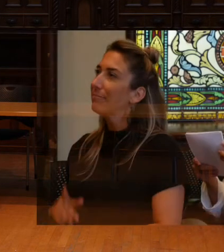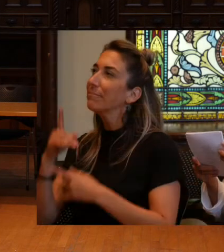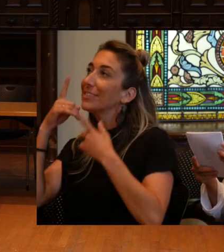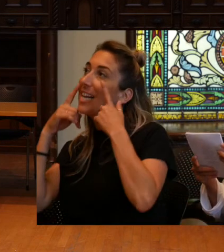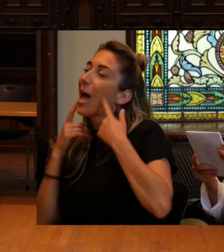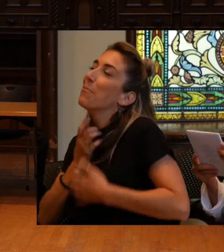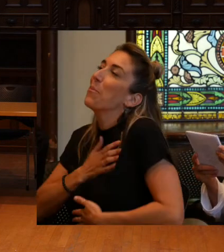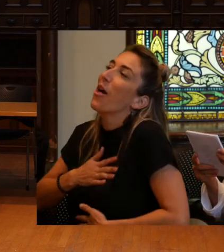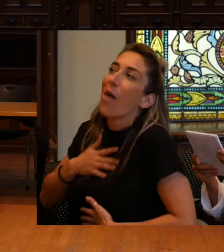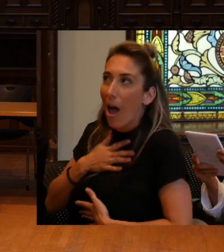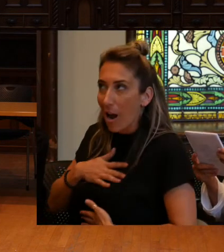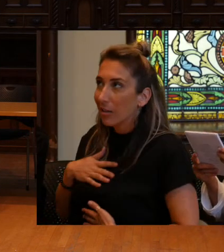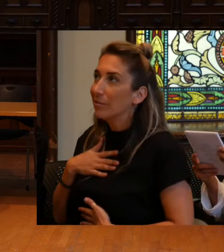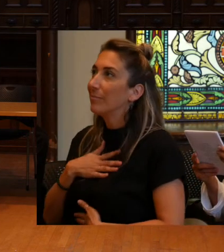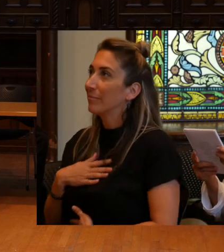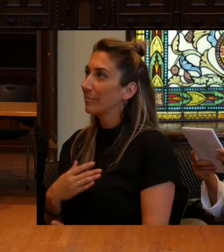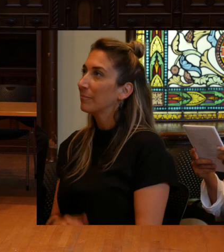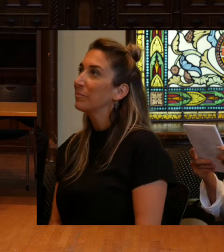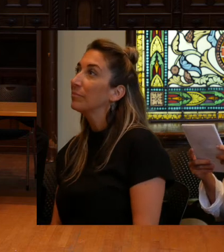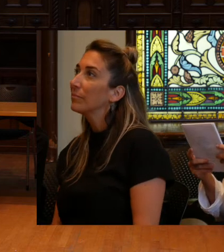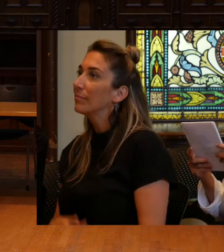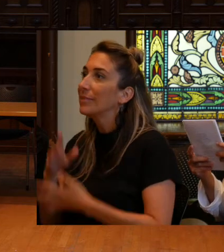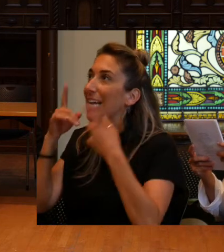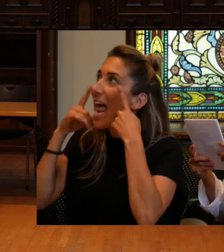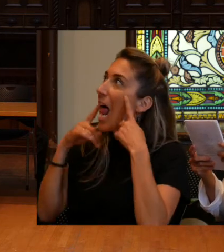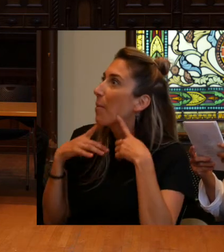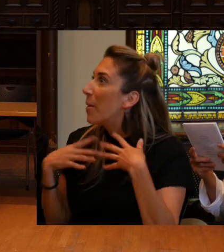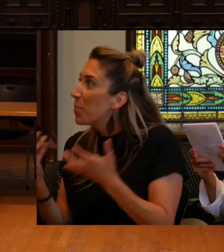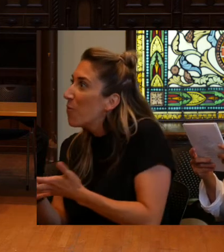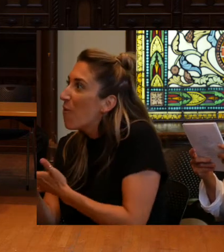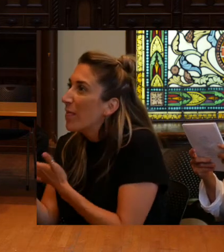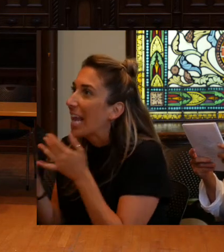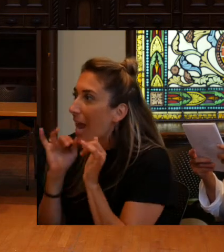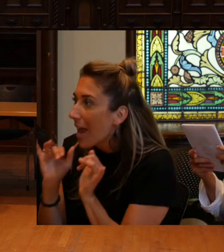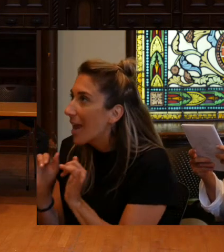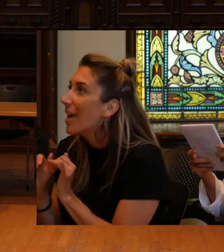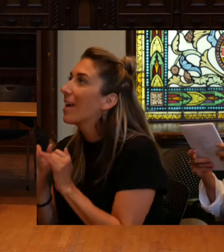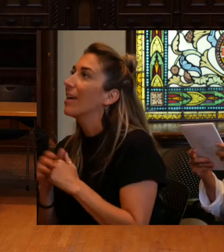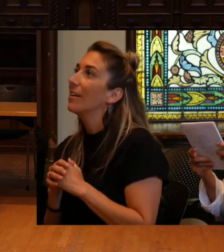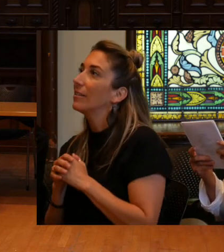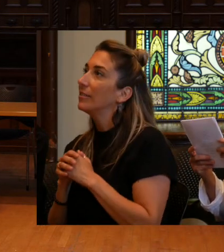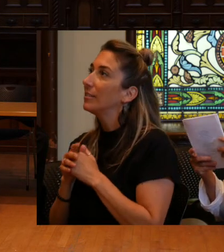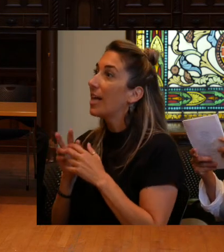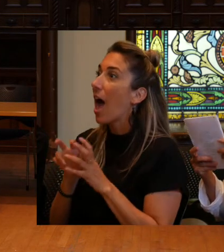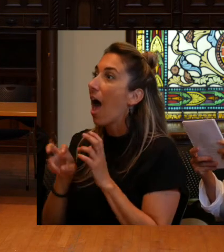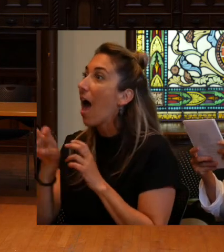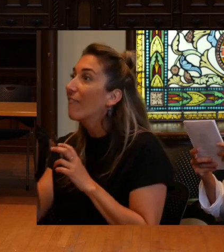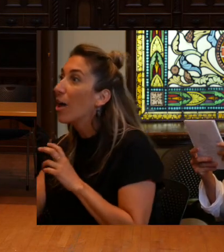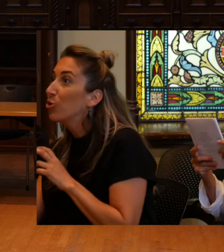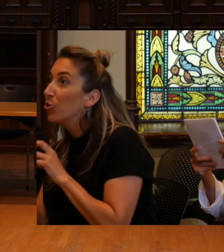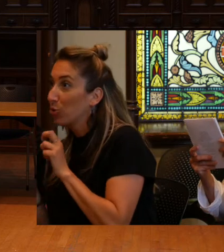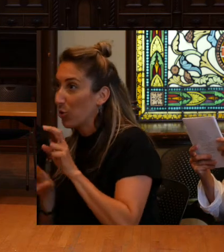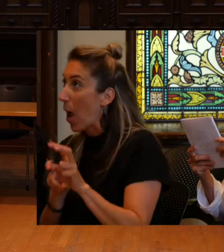larmes de bonheur aussi, larmes de nouveauté, larmes d'aventure,